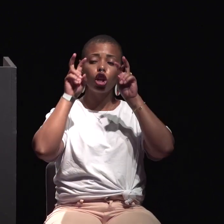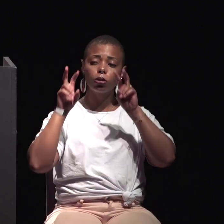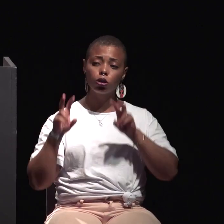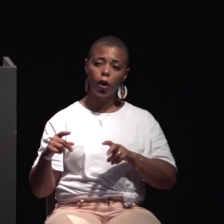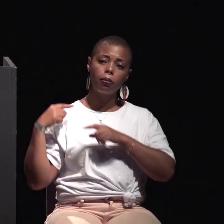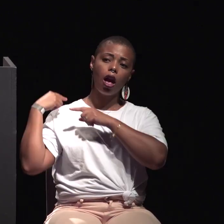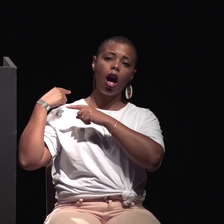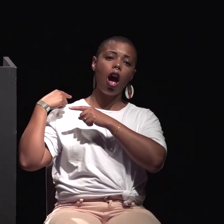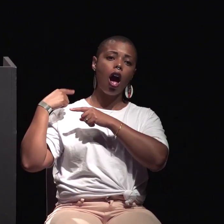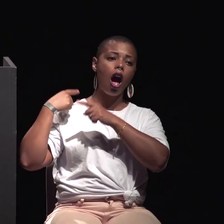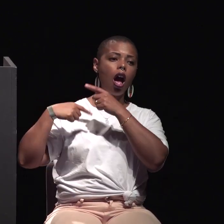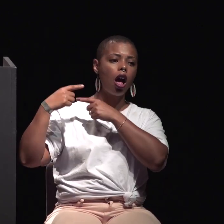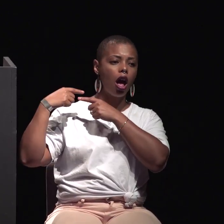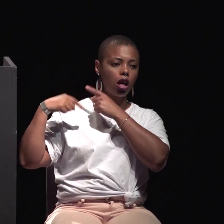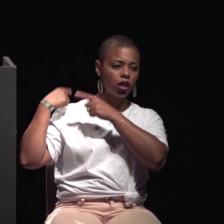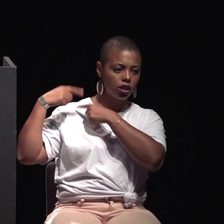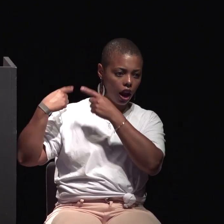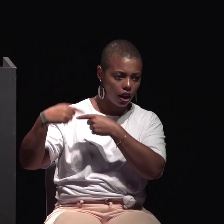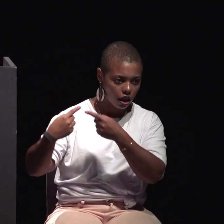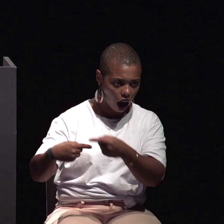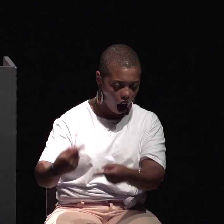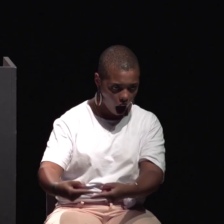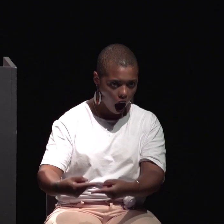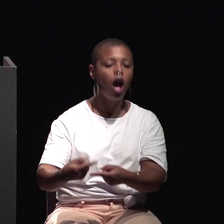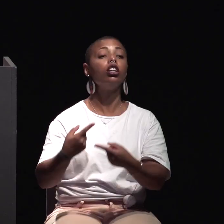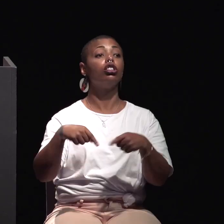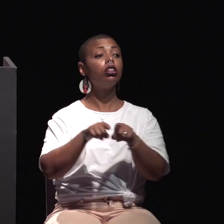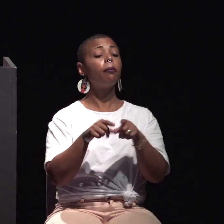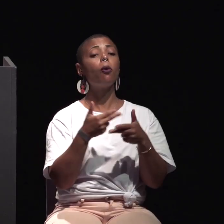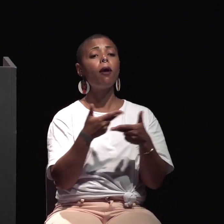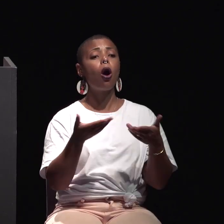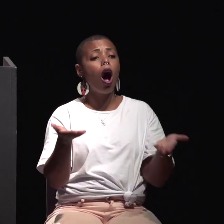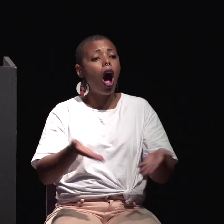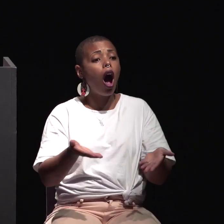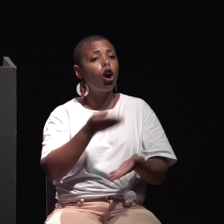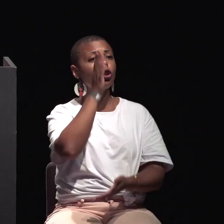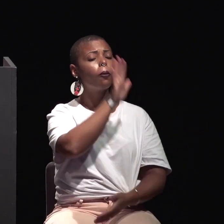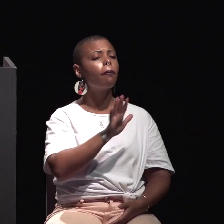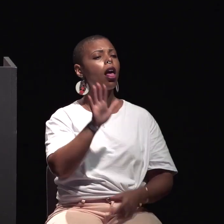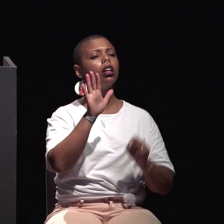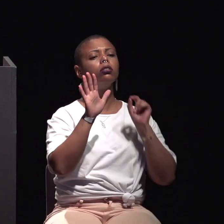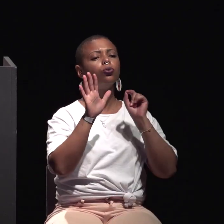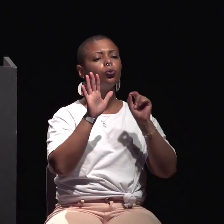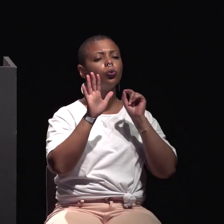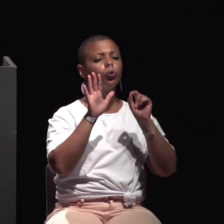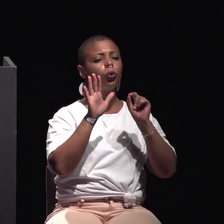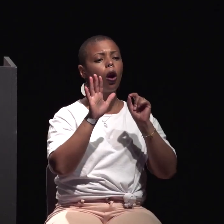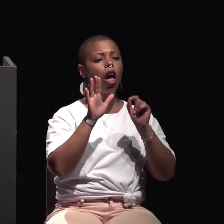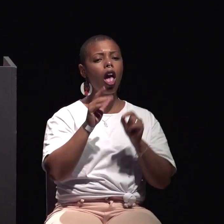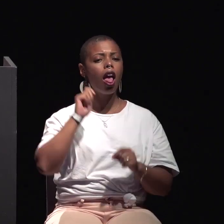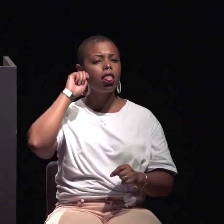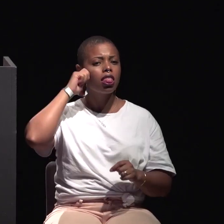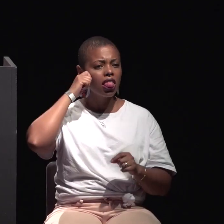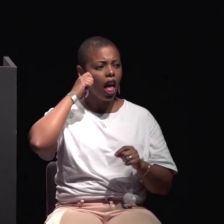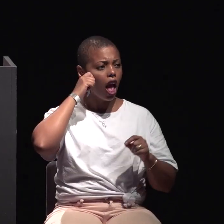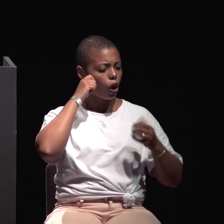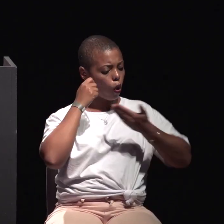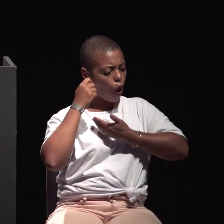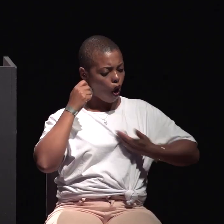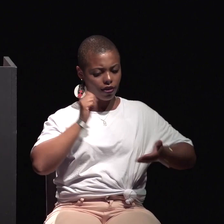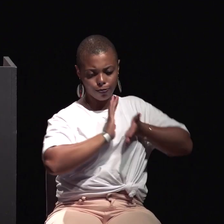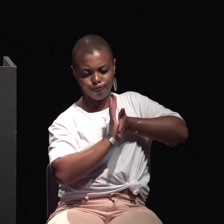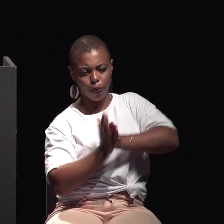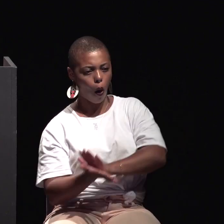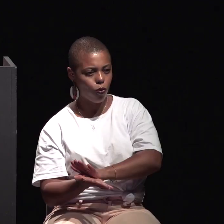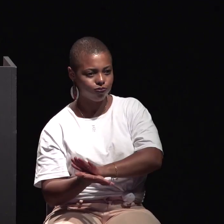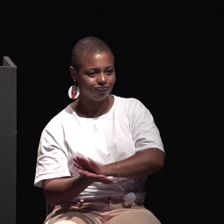e discute uma questão, infelizmente, muito atual no Brasil, o massacre sistemático de negros. Seus